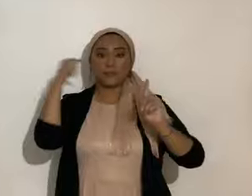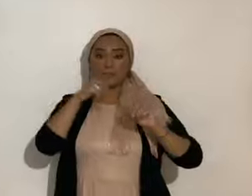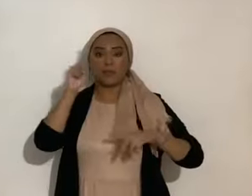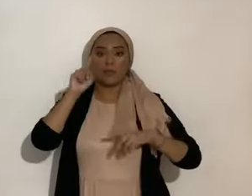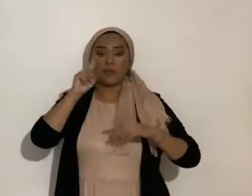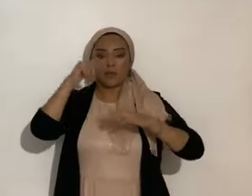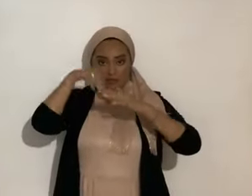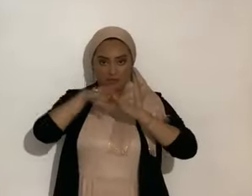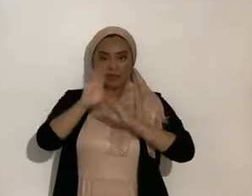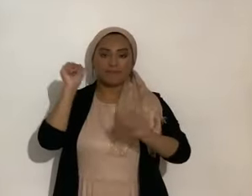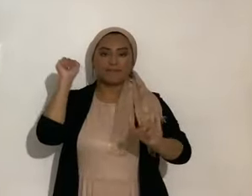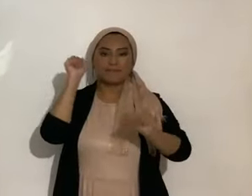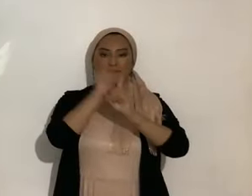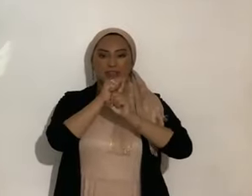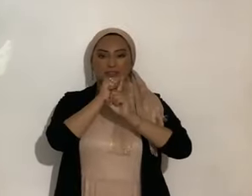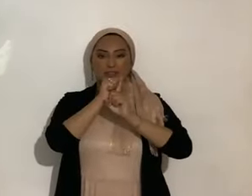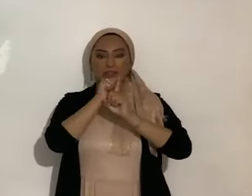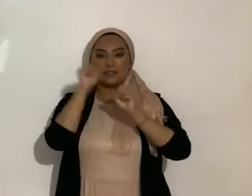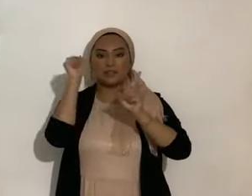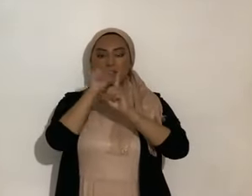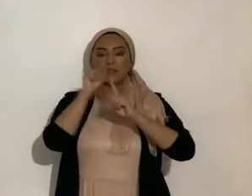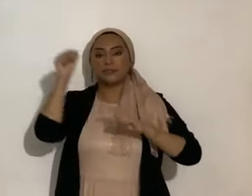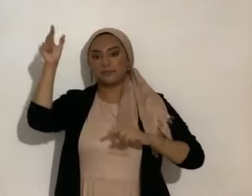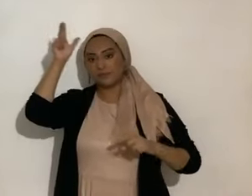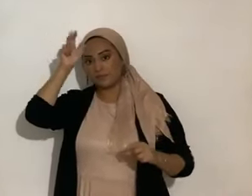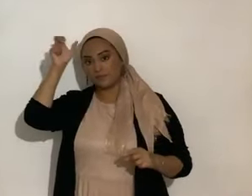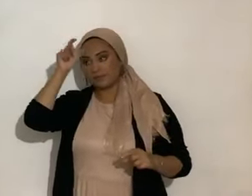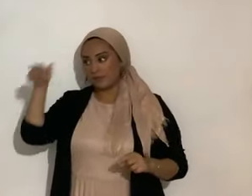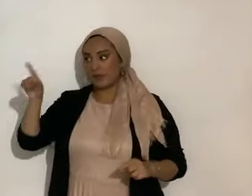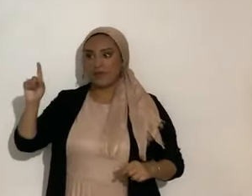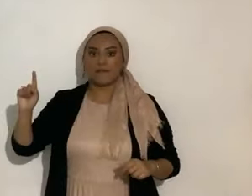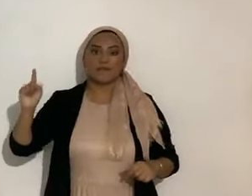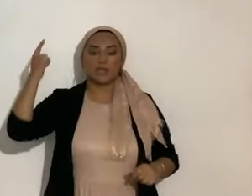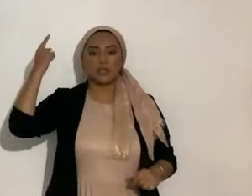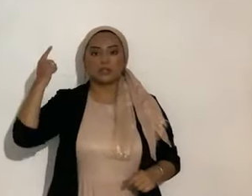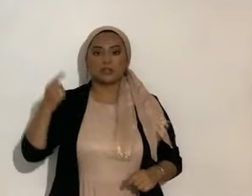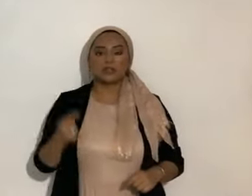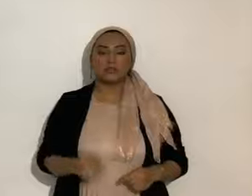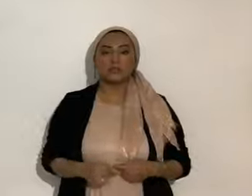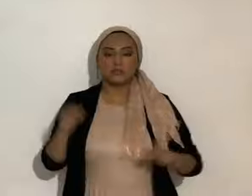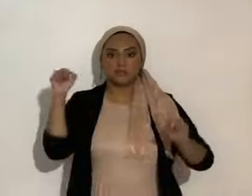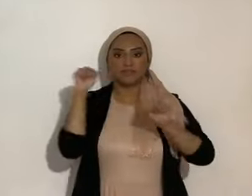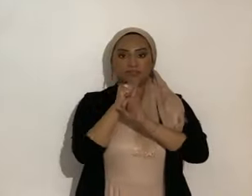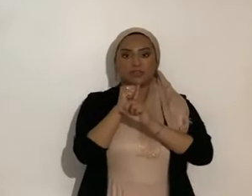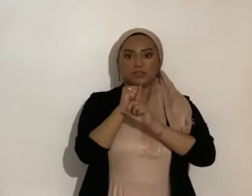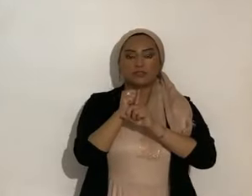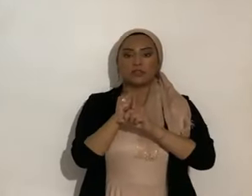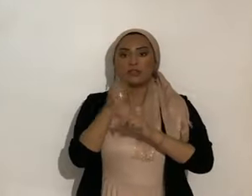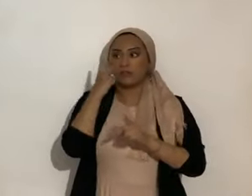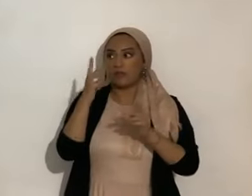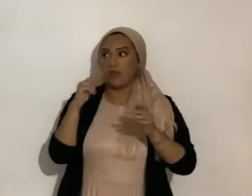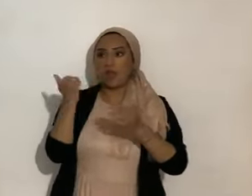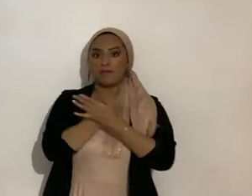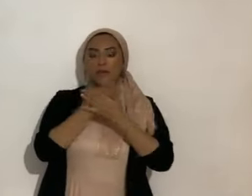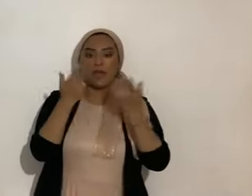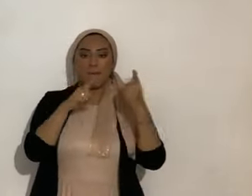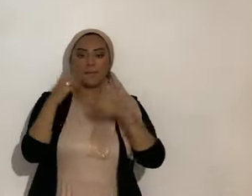entra el engaño. ¿Y qué es sino el diablo? El engañador número 1, ¿no? Miren con todo lo que está pasando en el